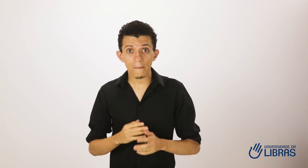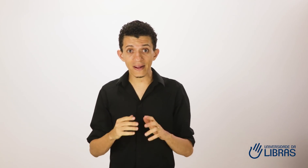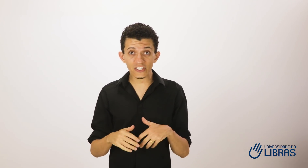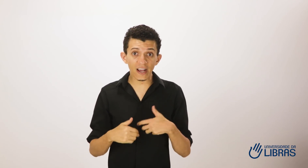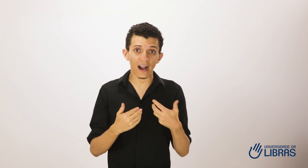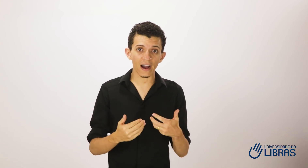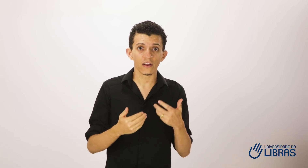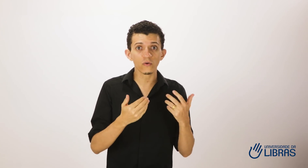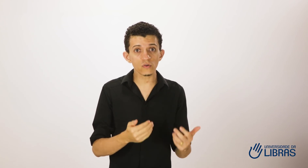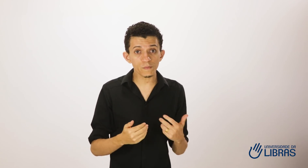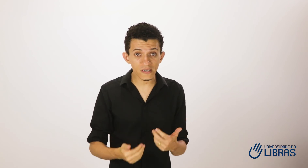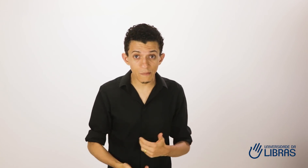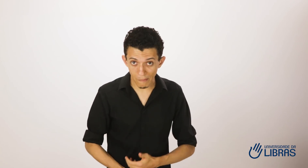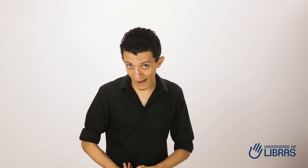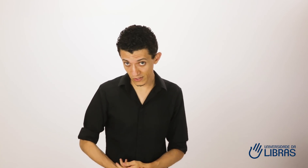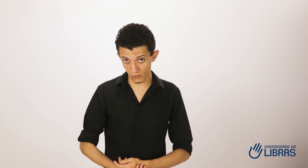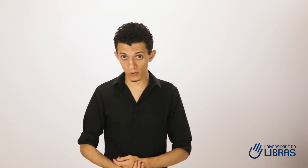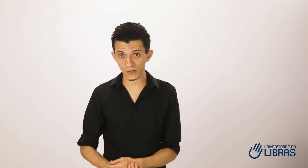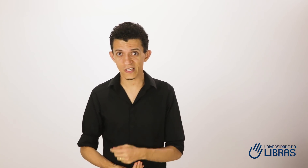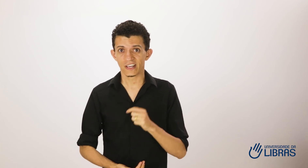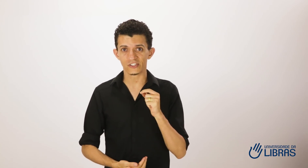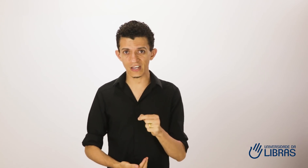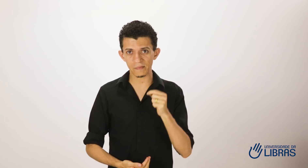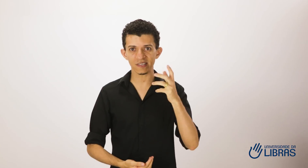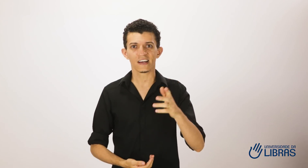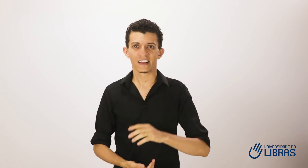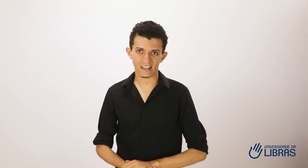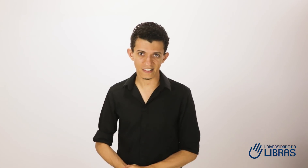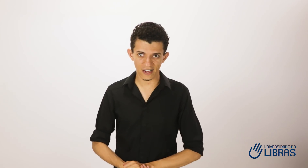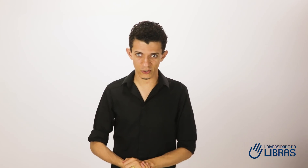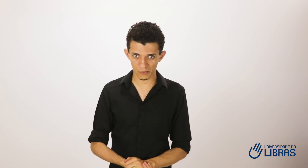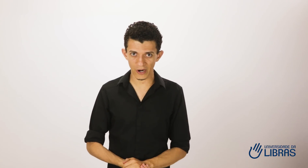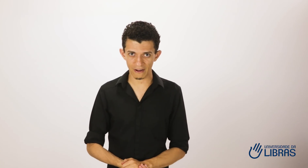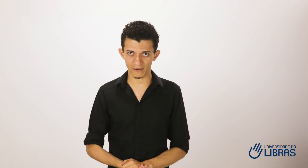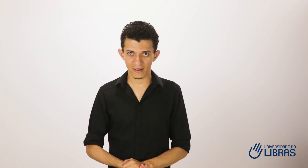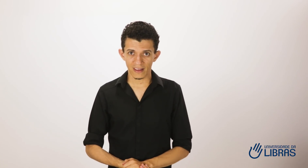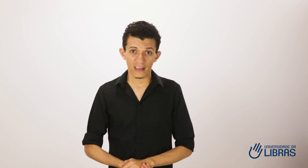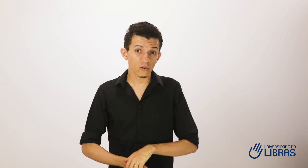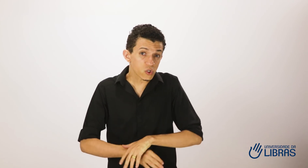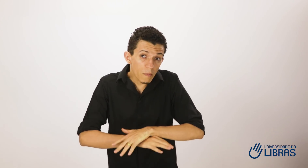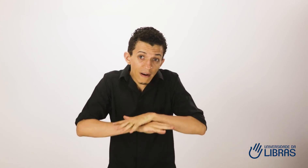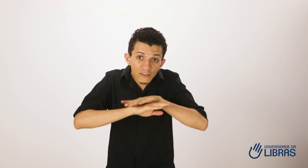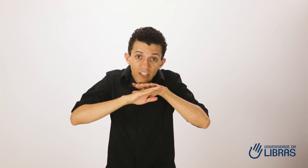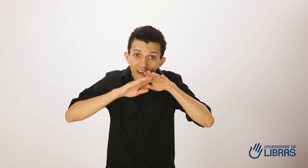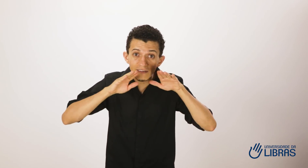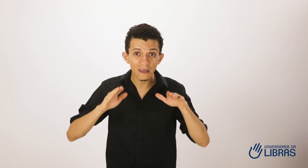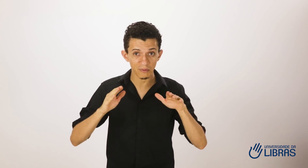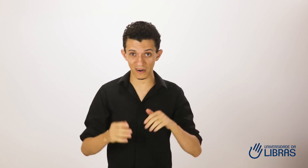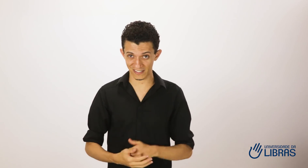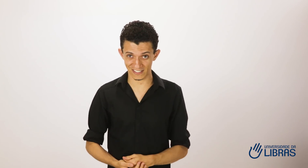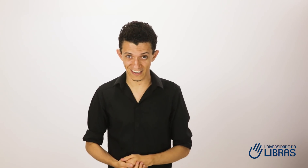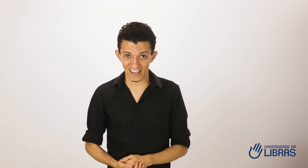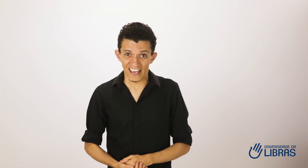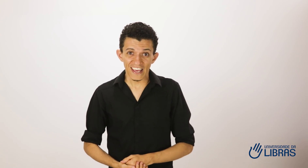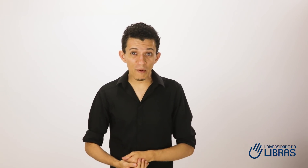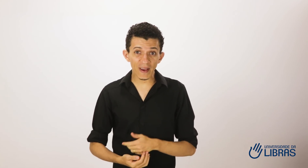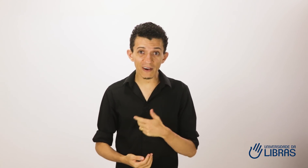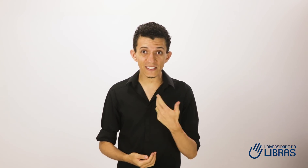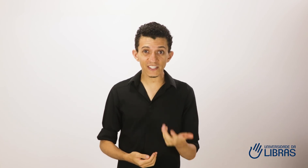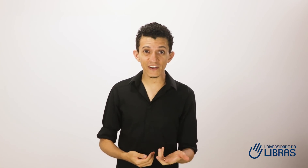para chegar num dos principais cursos de Libras da cidade onde eu morava. Não sobrava dinheiro nem para o lanche. E eu peguei o